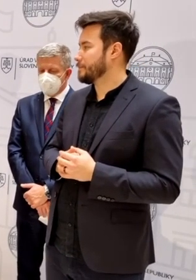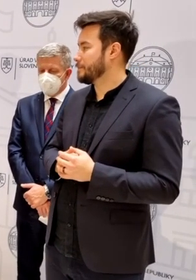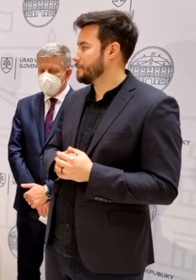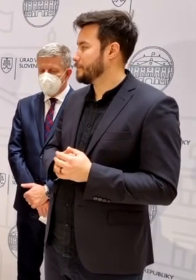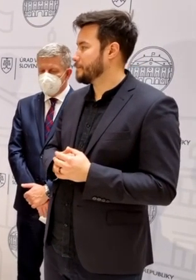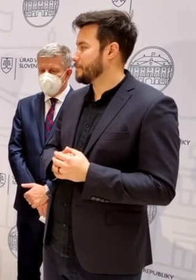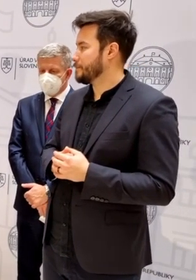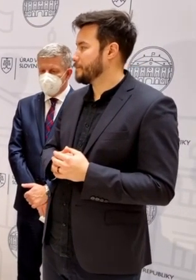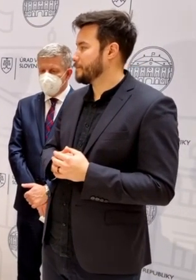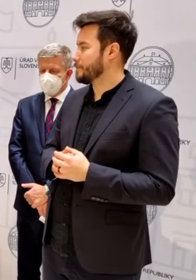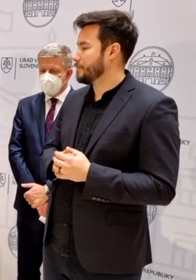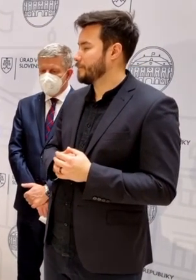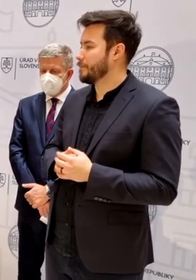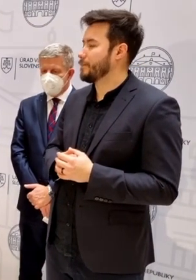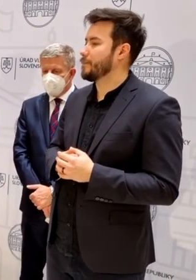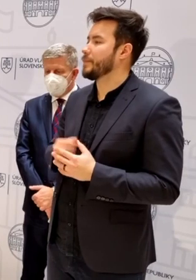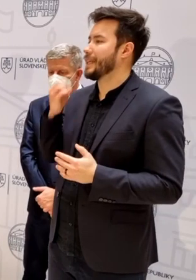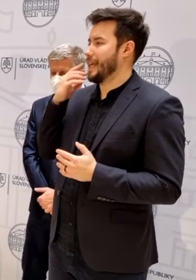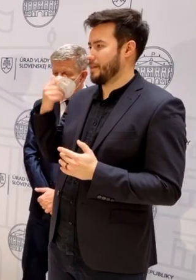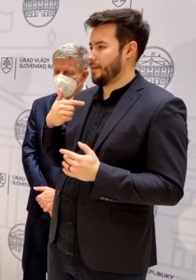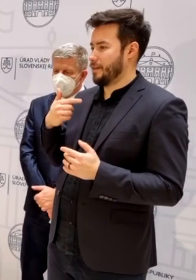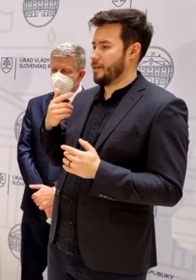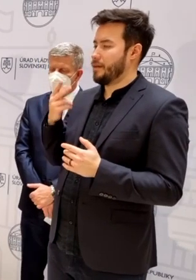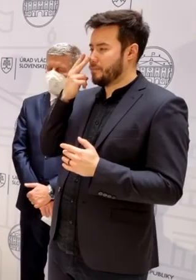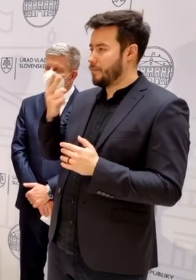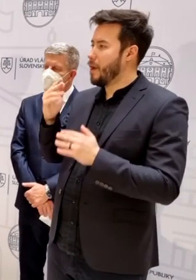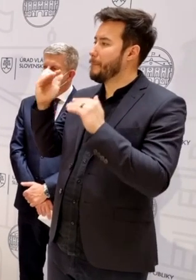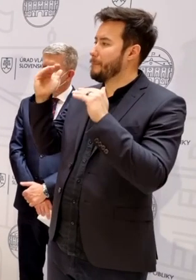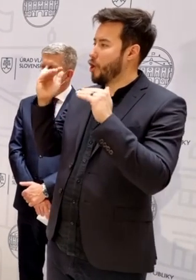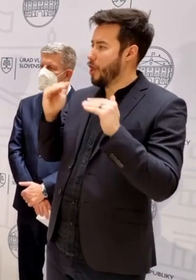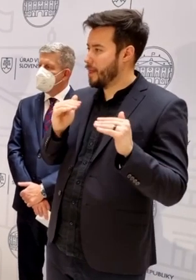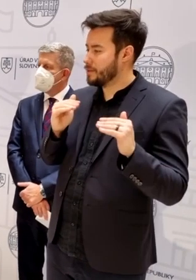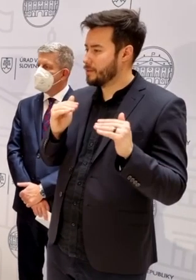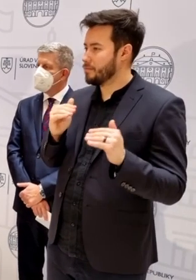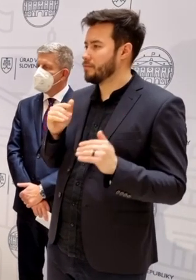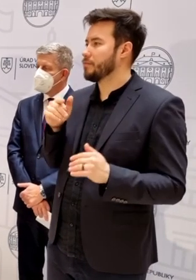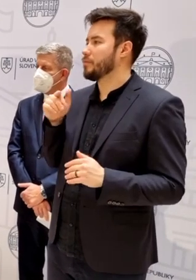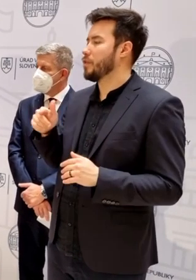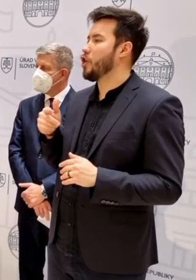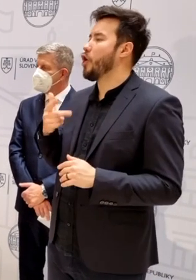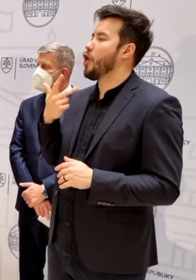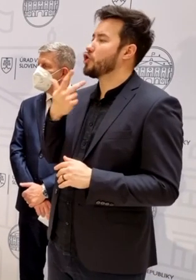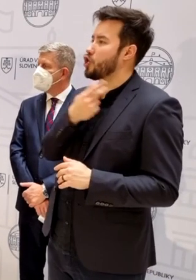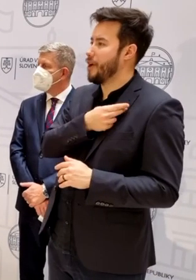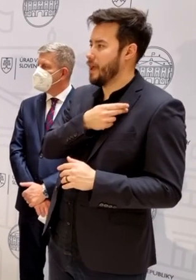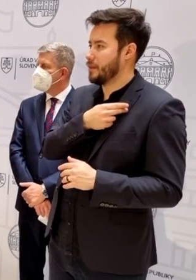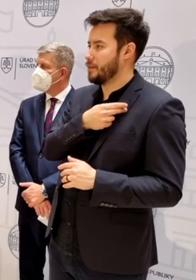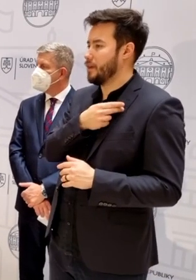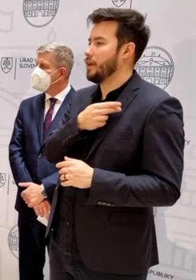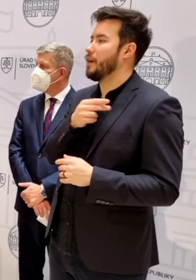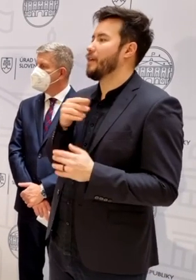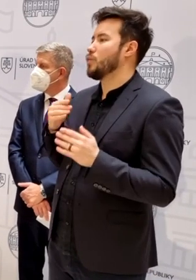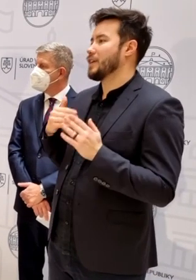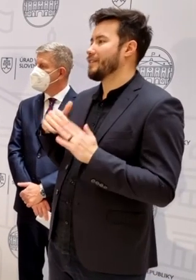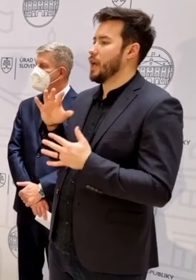Dostávame sa obzvlášť v tom poklese do fázy, kedy to očkovanie je primárne osobná